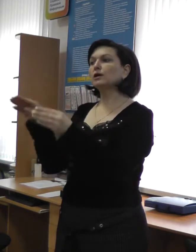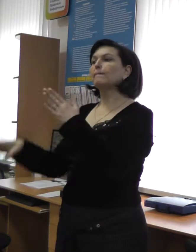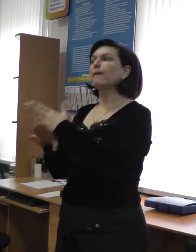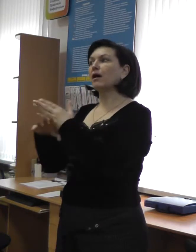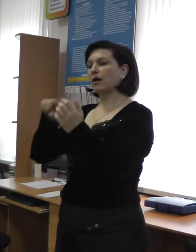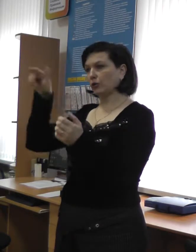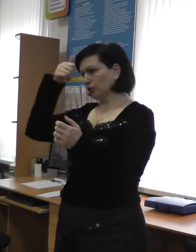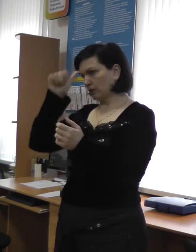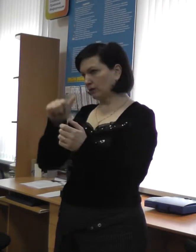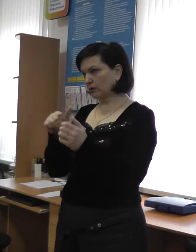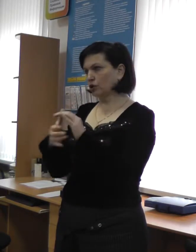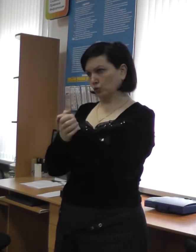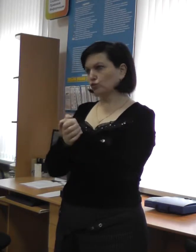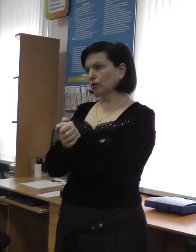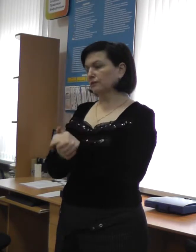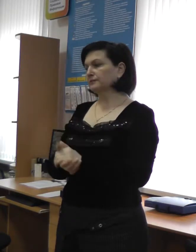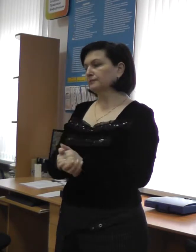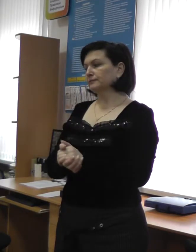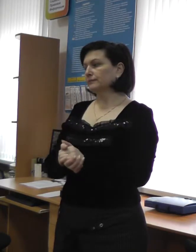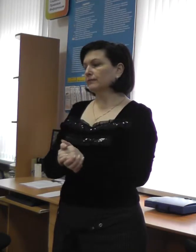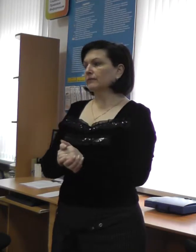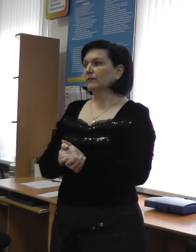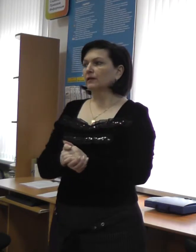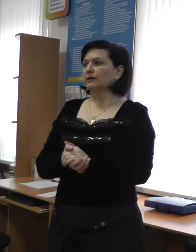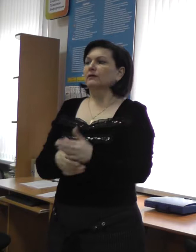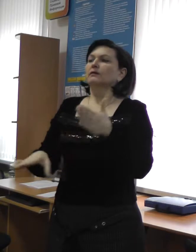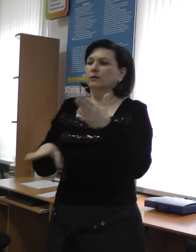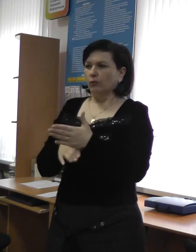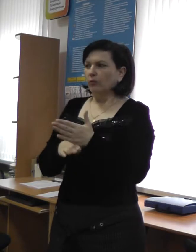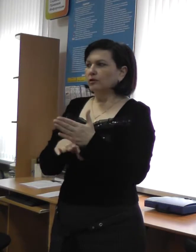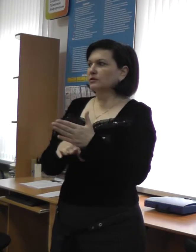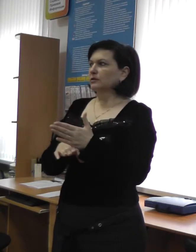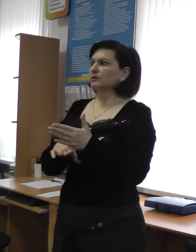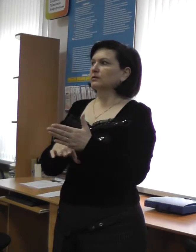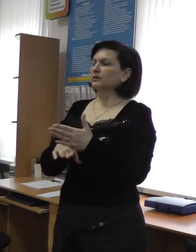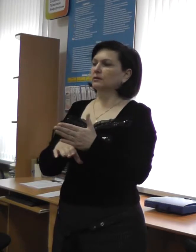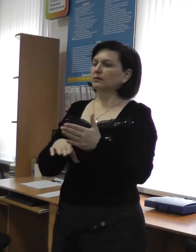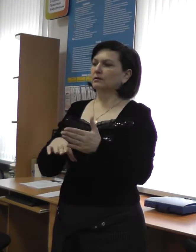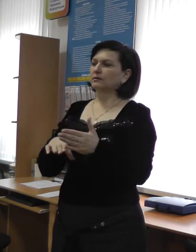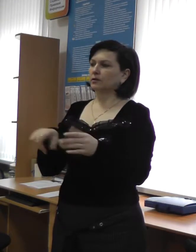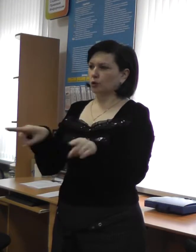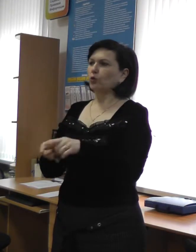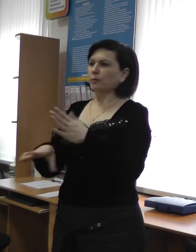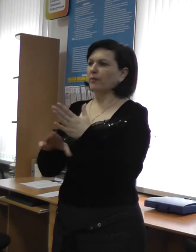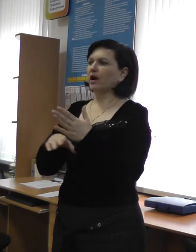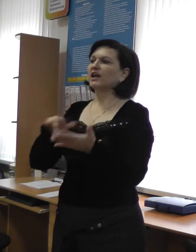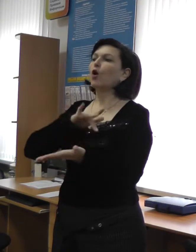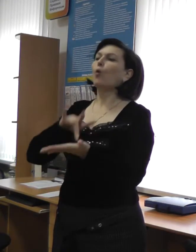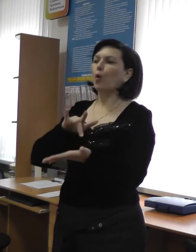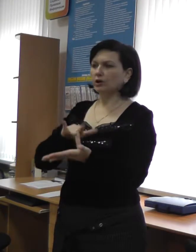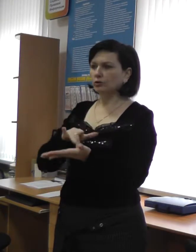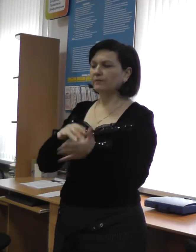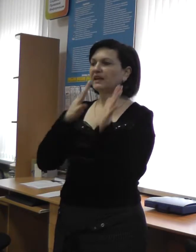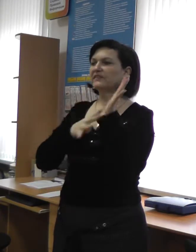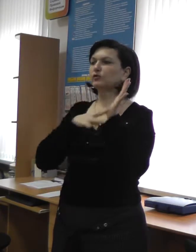время, когда мы с Грецией сотрудничали и гуманитарную помощь оказывали, когда городу было тяжело. Напомнил о 90-х